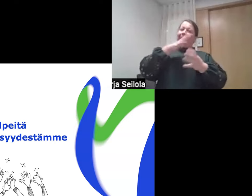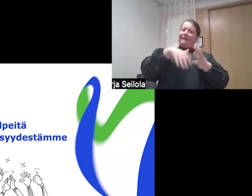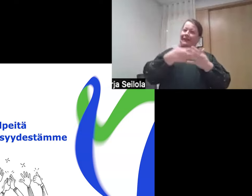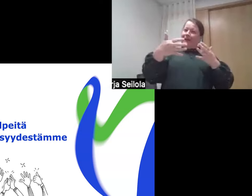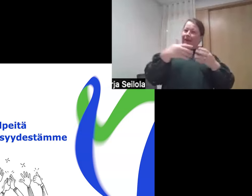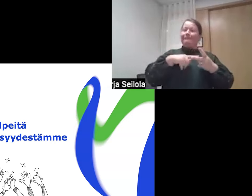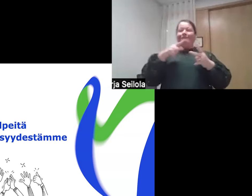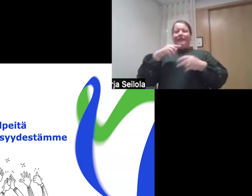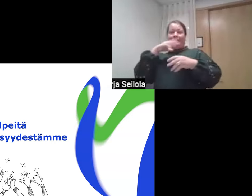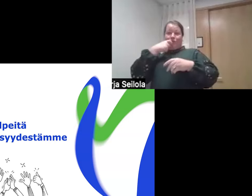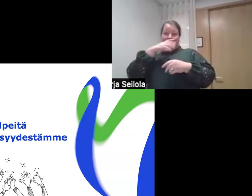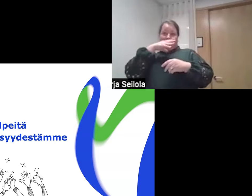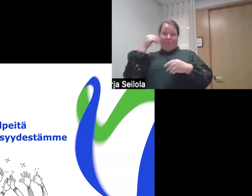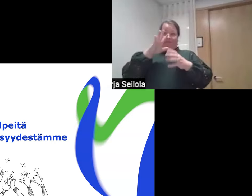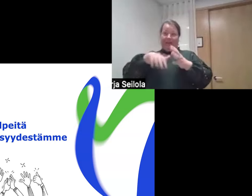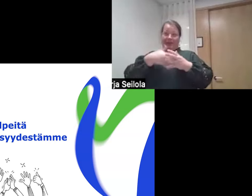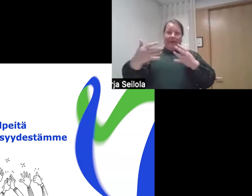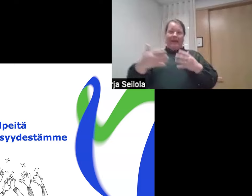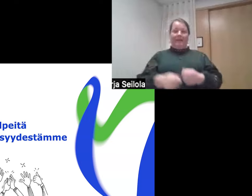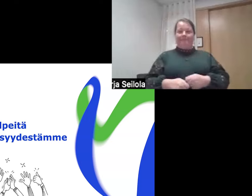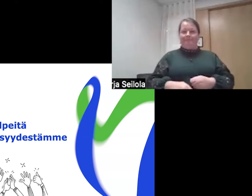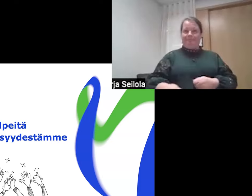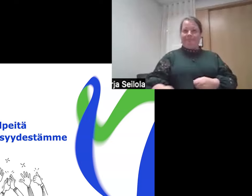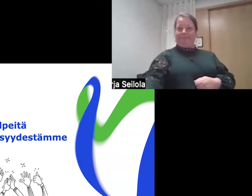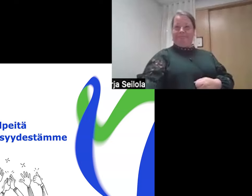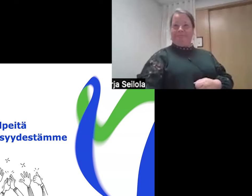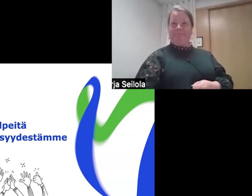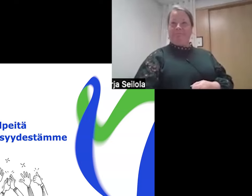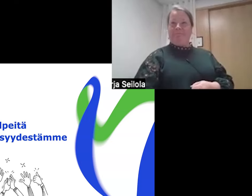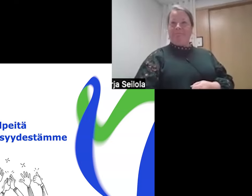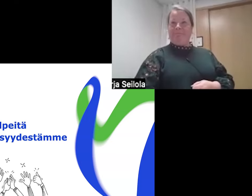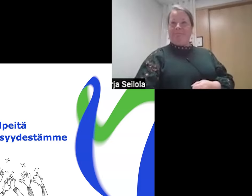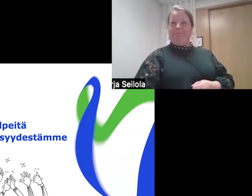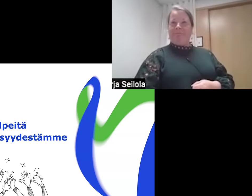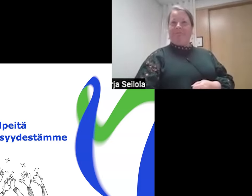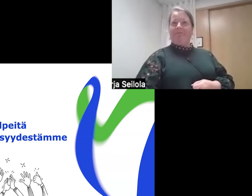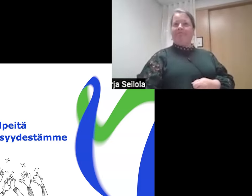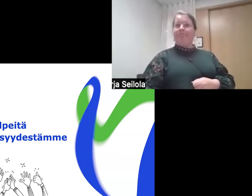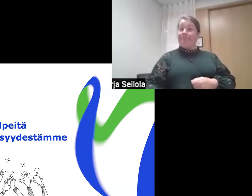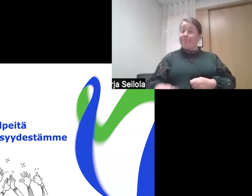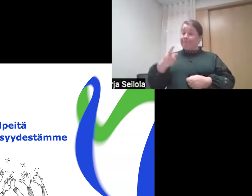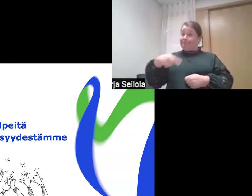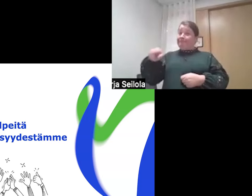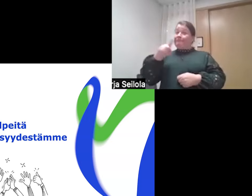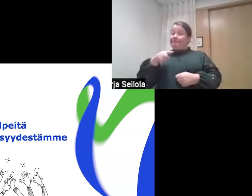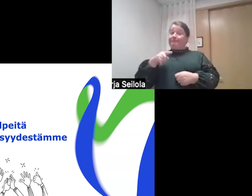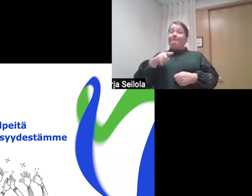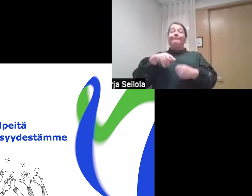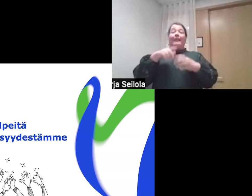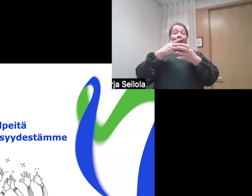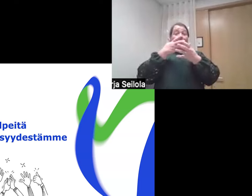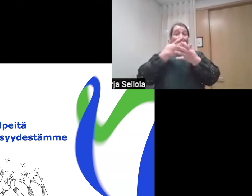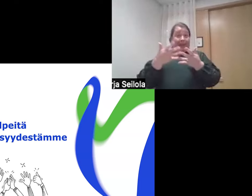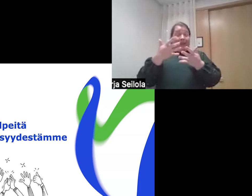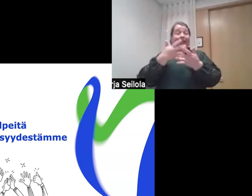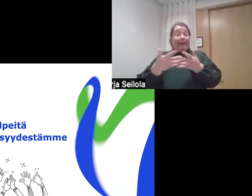Mutta ennen kaikkea ollaan ylpeitä meidän viittomakielestämme ja siitä, että olemme viittomakielisiä ja